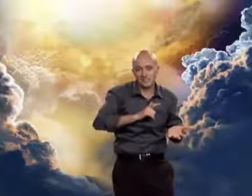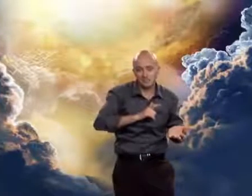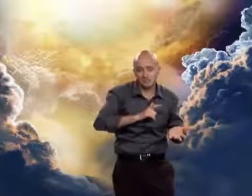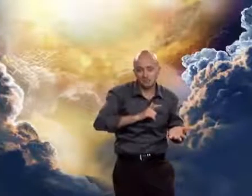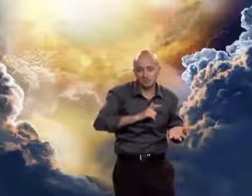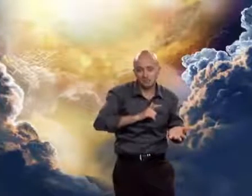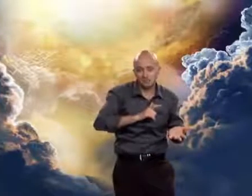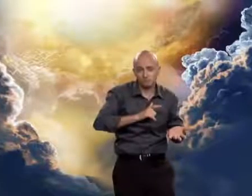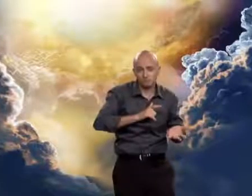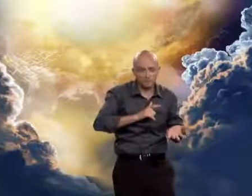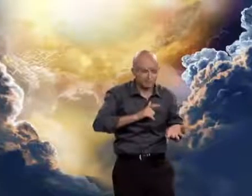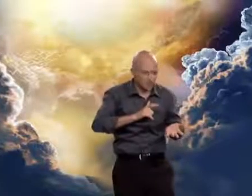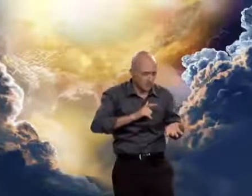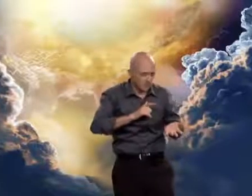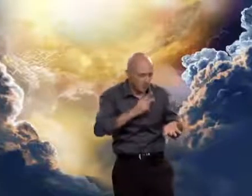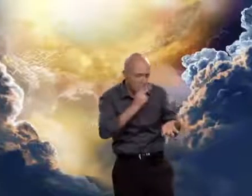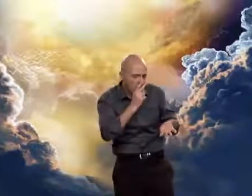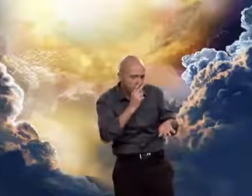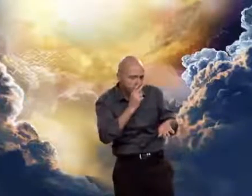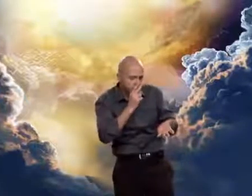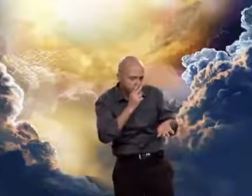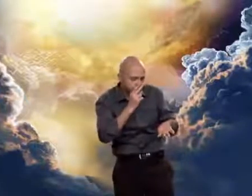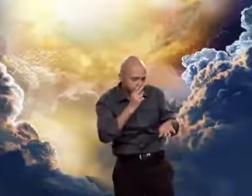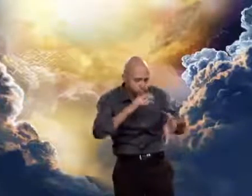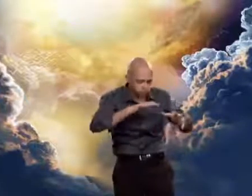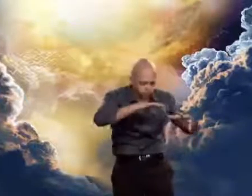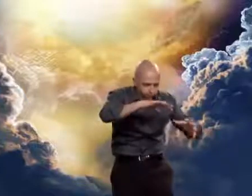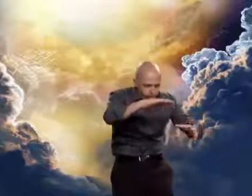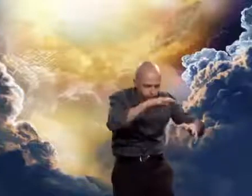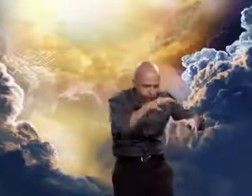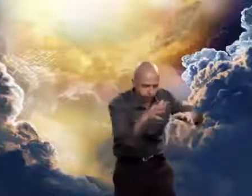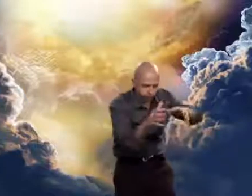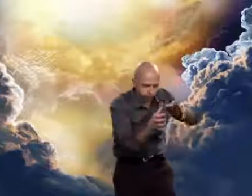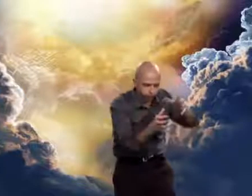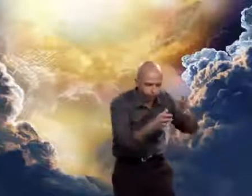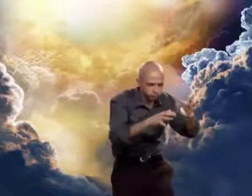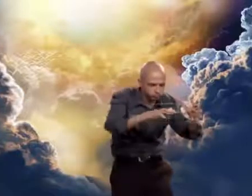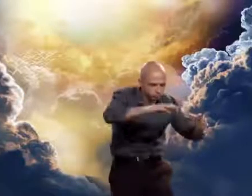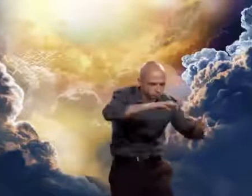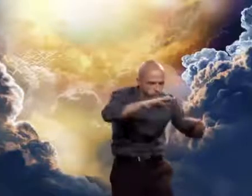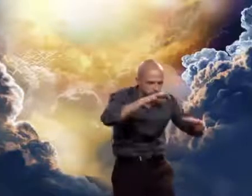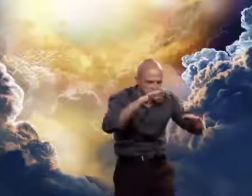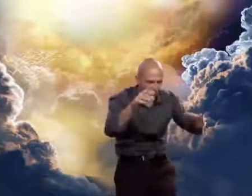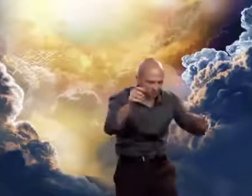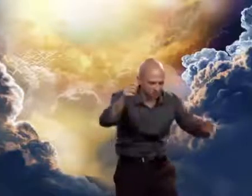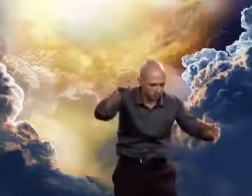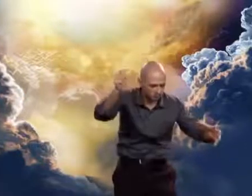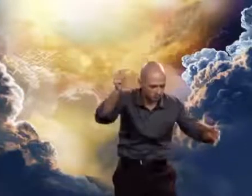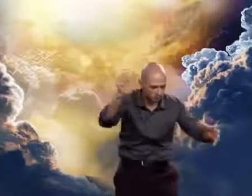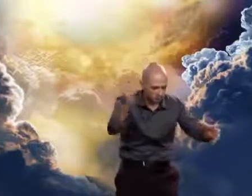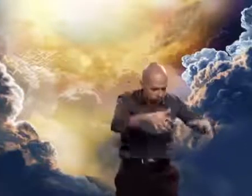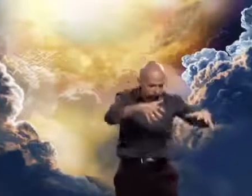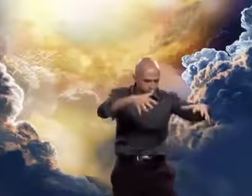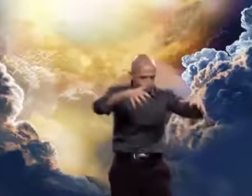estará acima de sua norma de pureza ou bondade. Se ele mesmo é seu mais elevado ideal, nunca atingirá